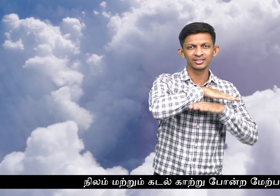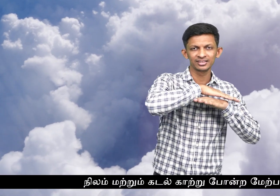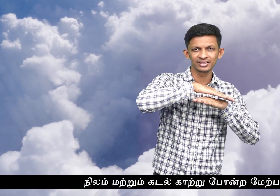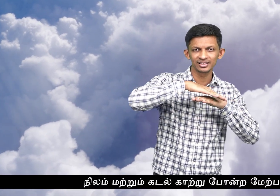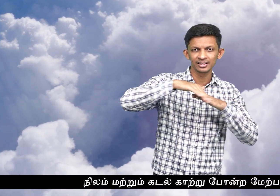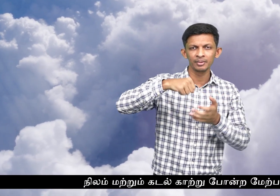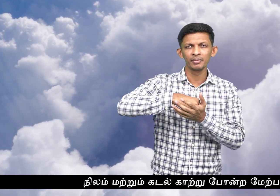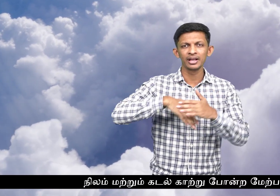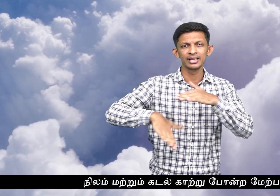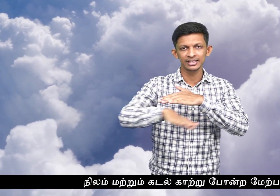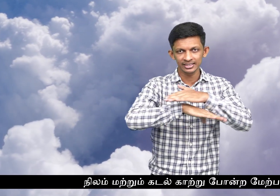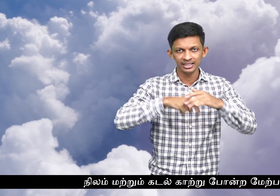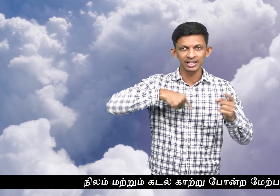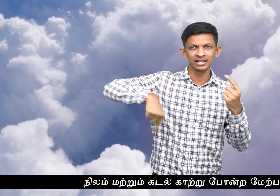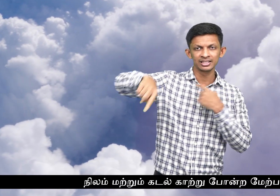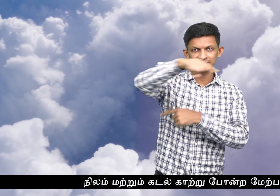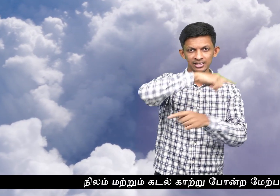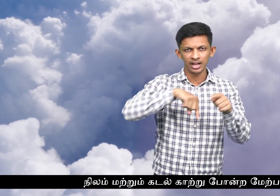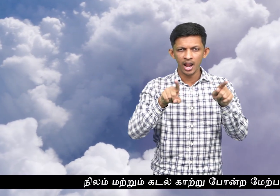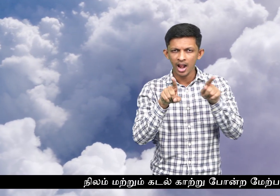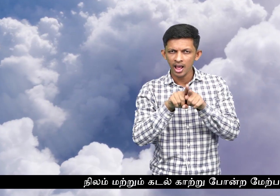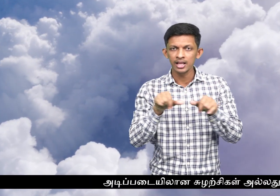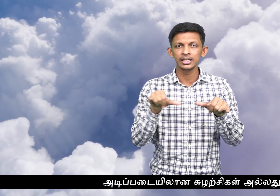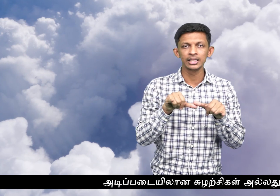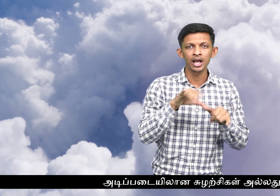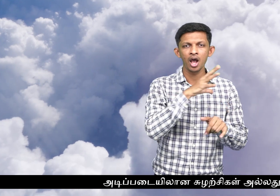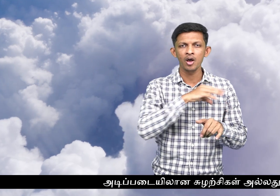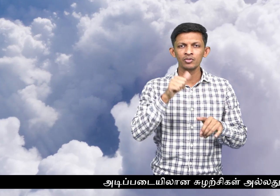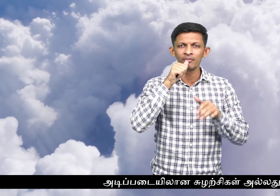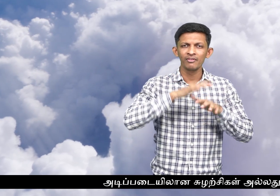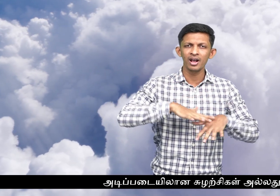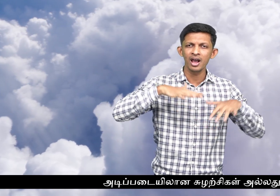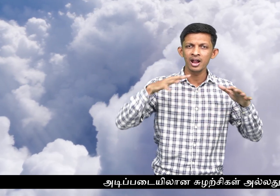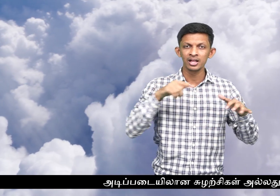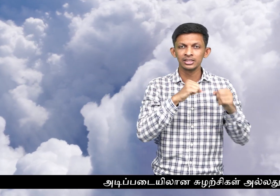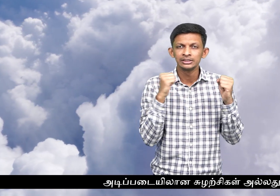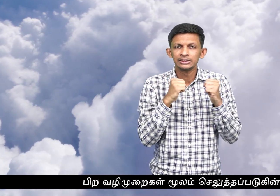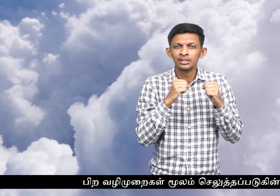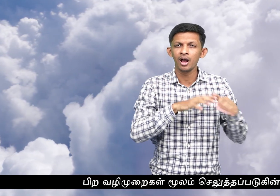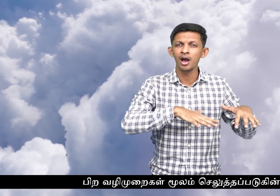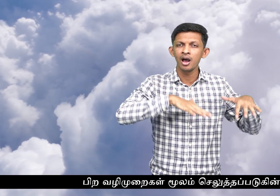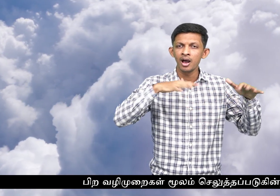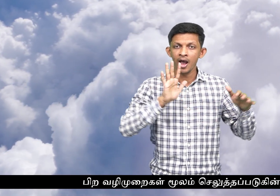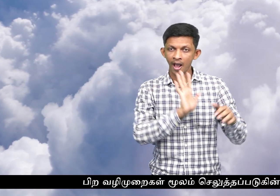நிலம் மற்றும் கடல் காற்று போன்ற மேற்பரப்பு அடிப்படையிலான சுழற்சிகள் அல்லது பிற வழிமுறைகள்